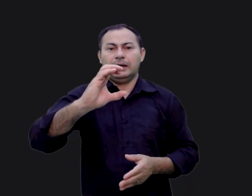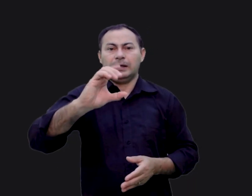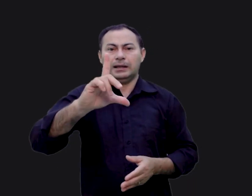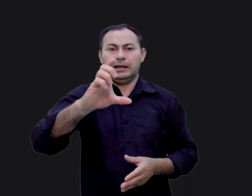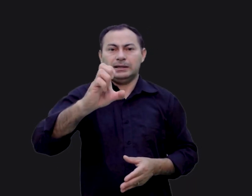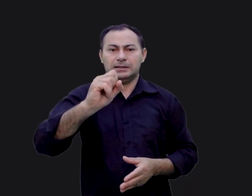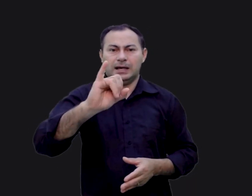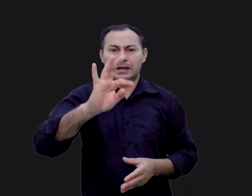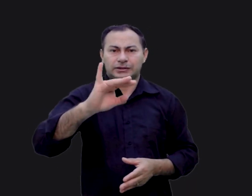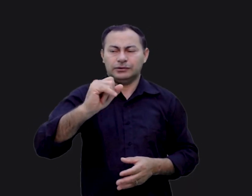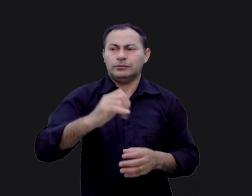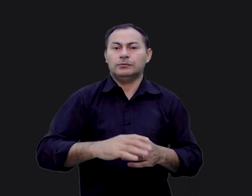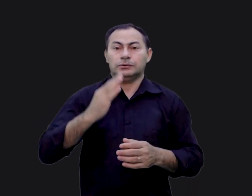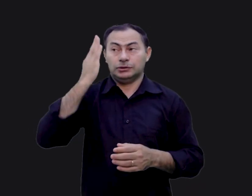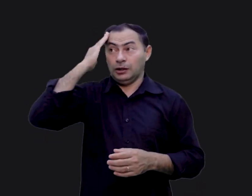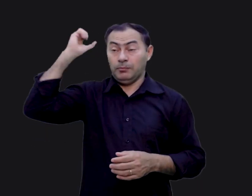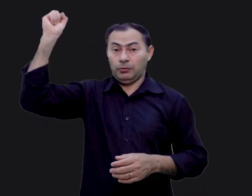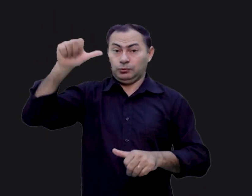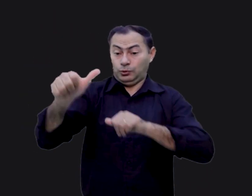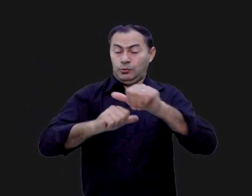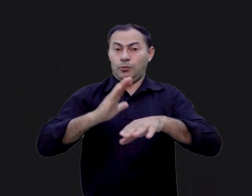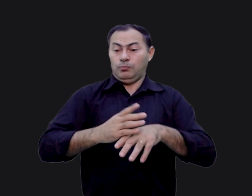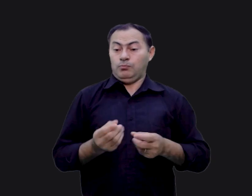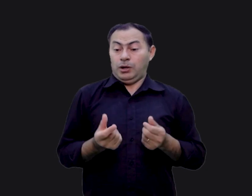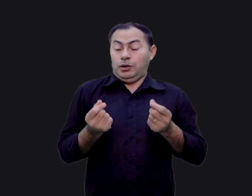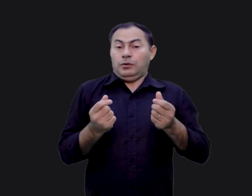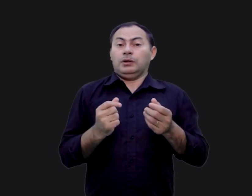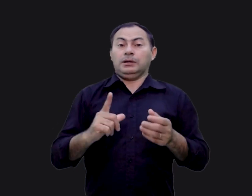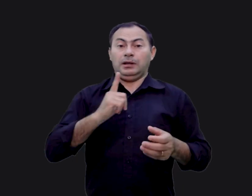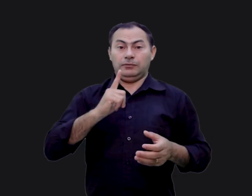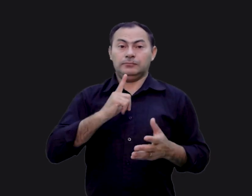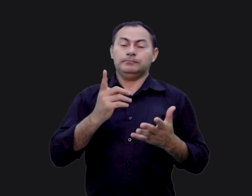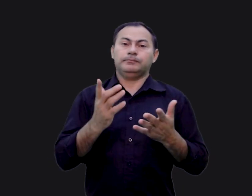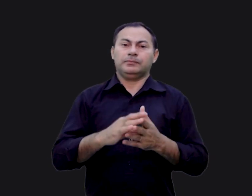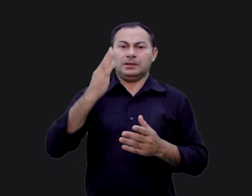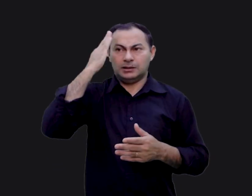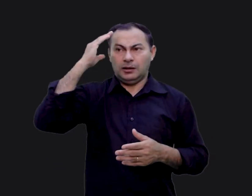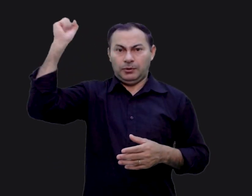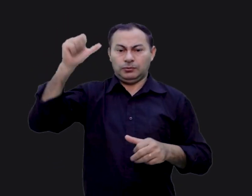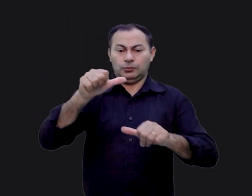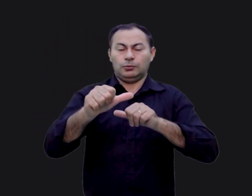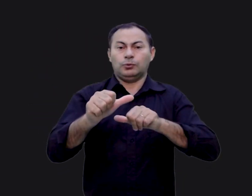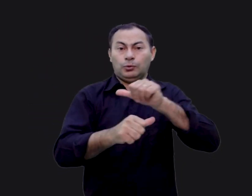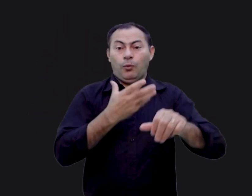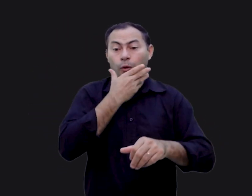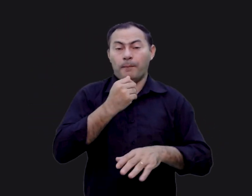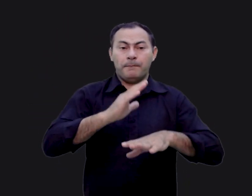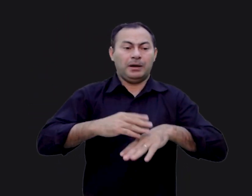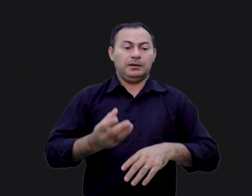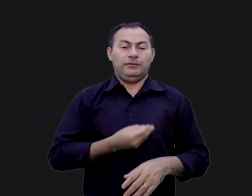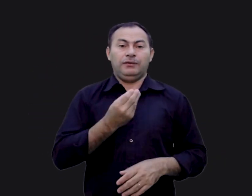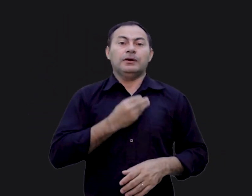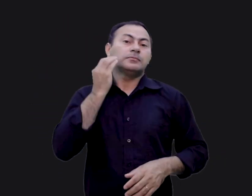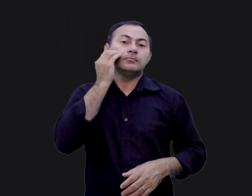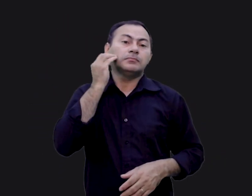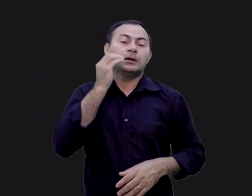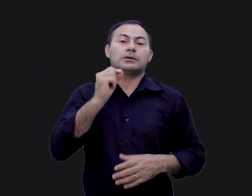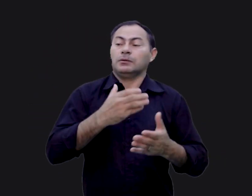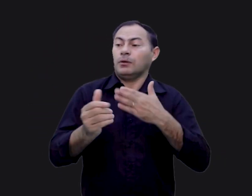Eclesiastes. Salomão realmente tornou-se o homem mais rico que existiu. Salomão tornou-se o homem que viveu mais experiências do